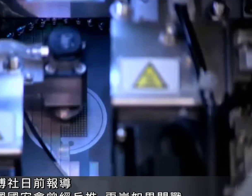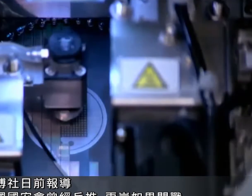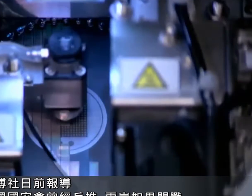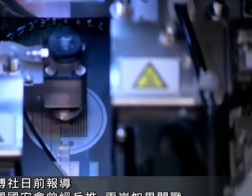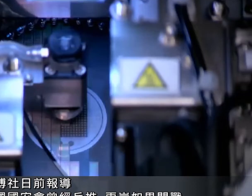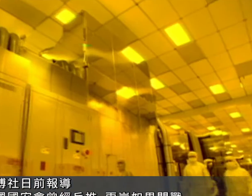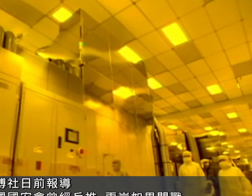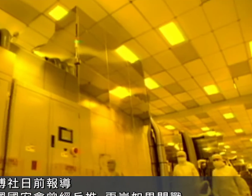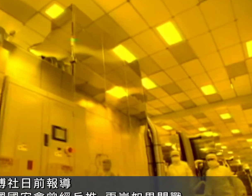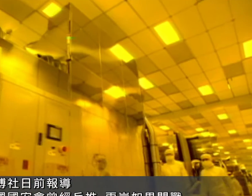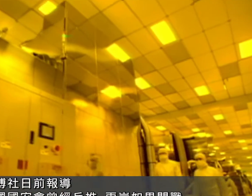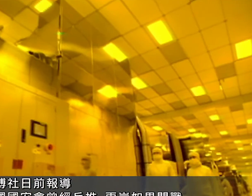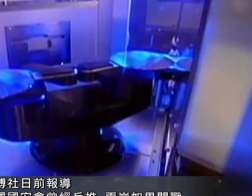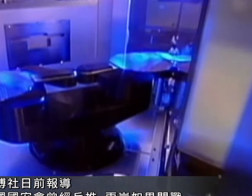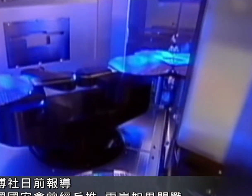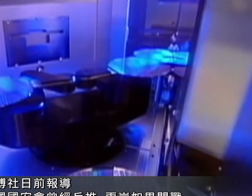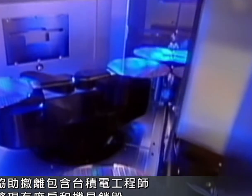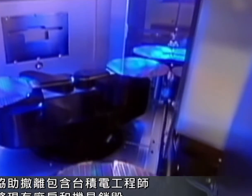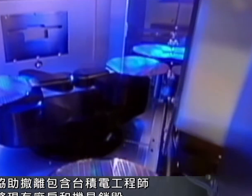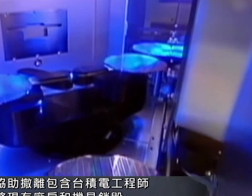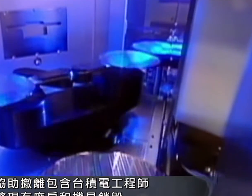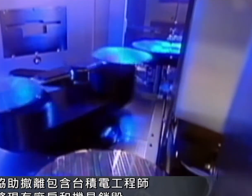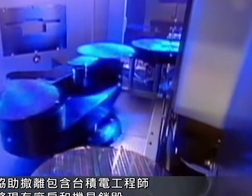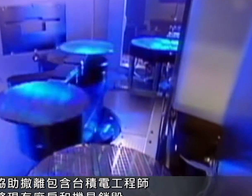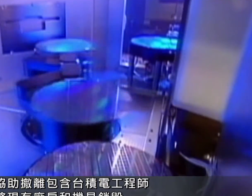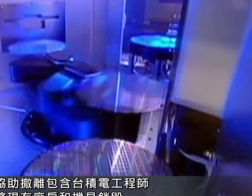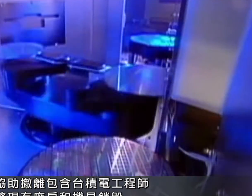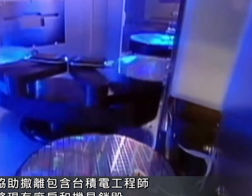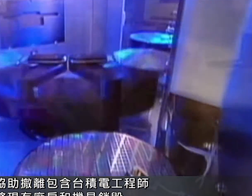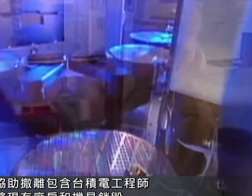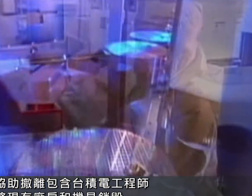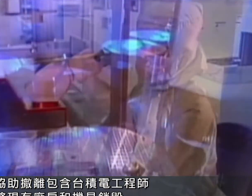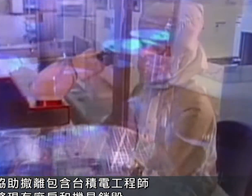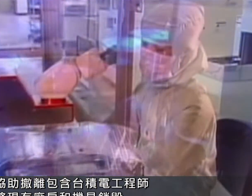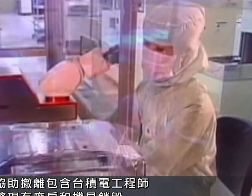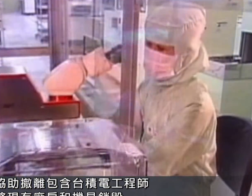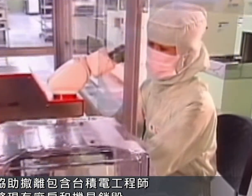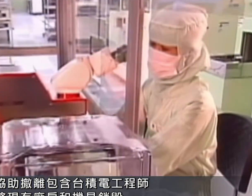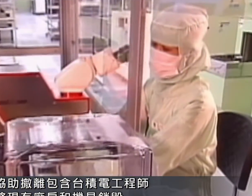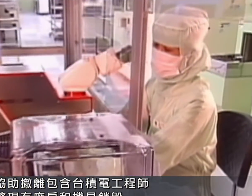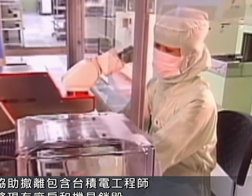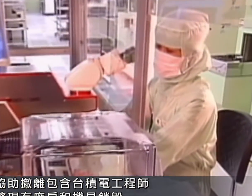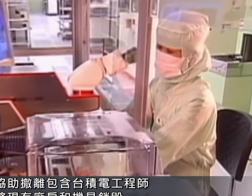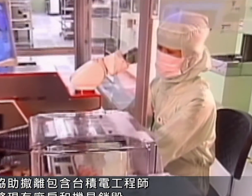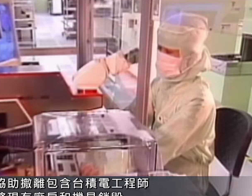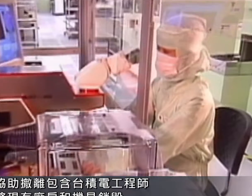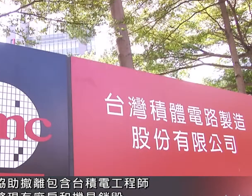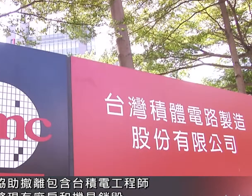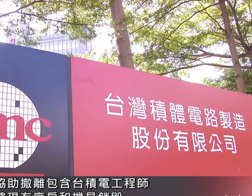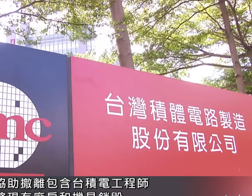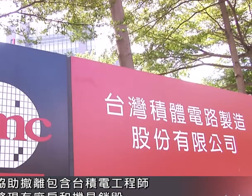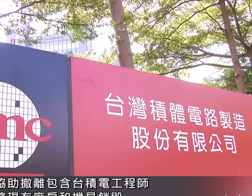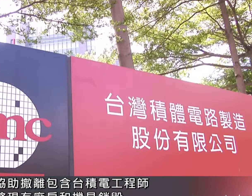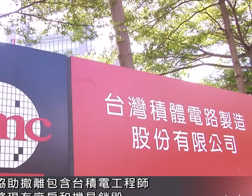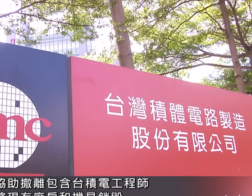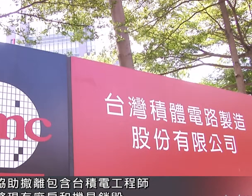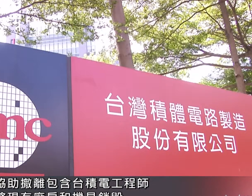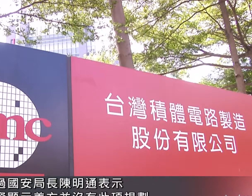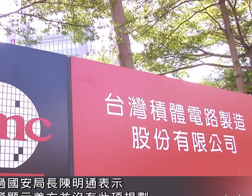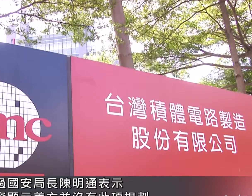经兵推，两岸如果开战，将协助撤离包含台积电工程师，并将现有的厂房跟机具销毁。不过，国安